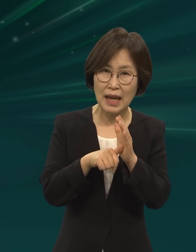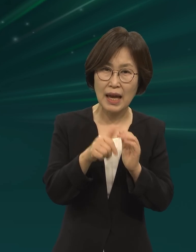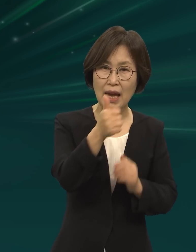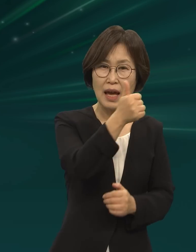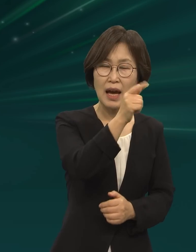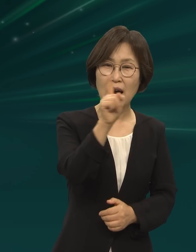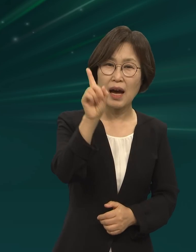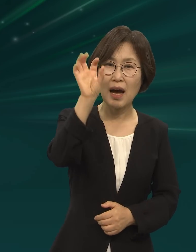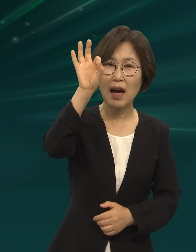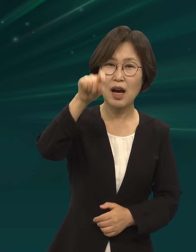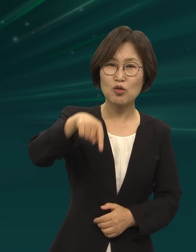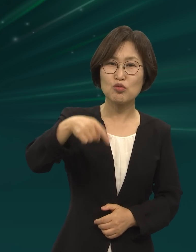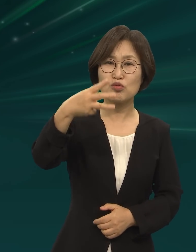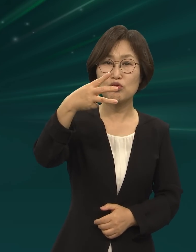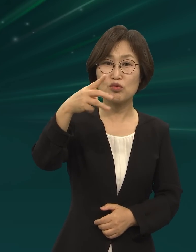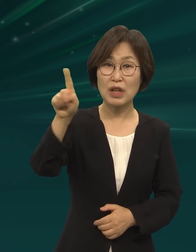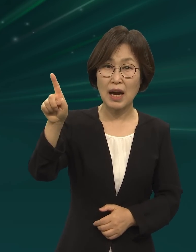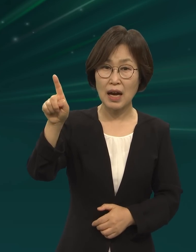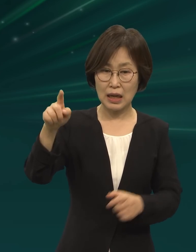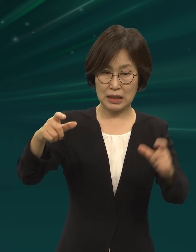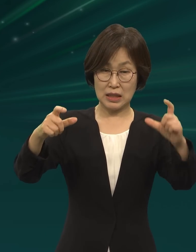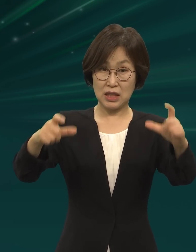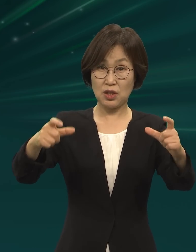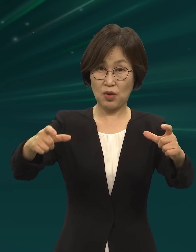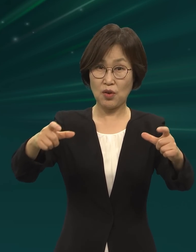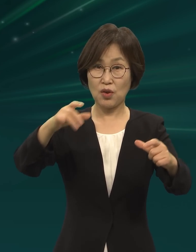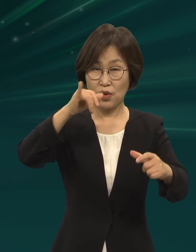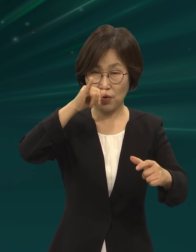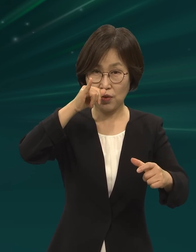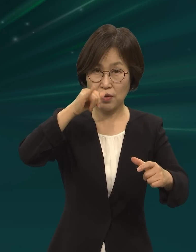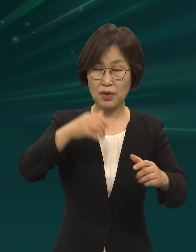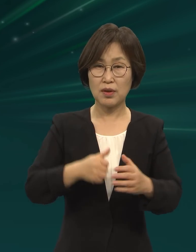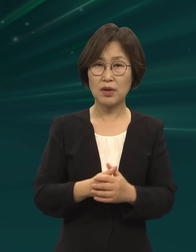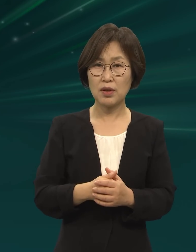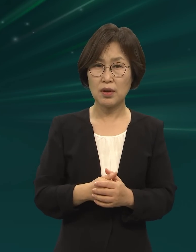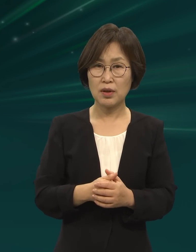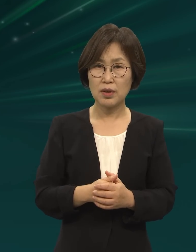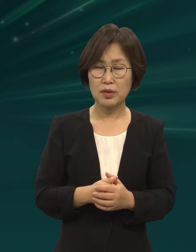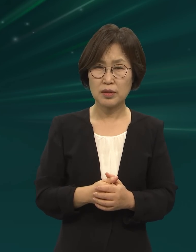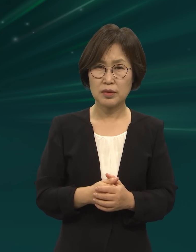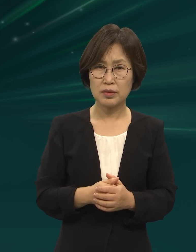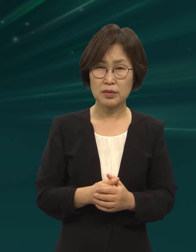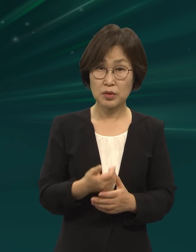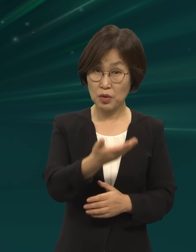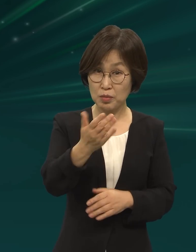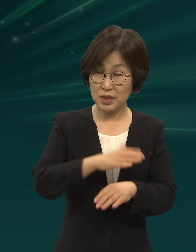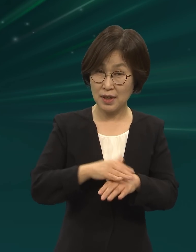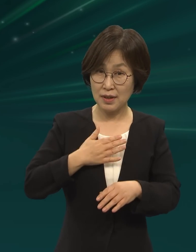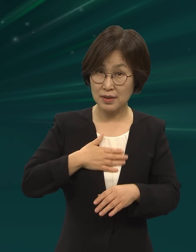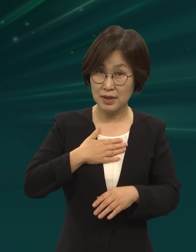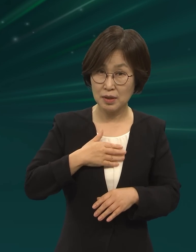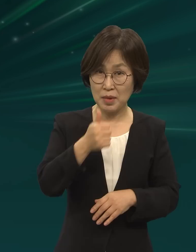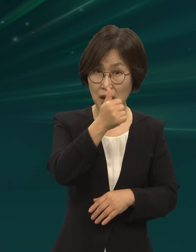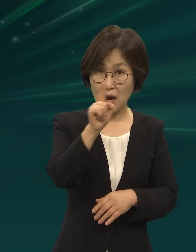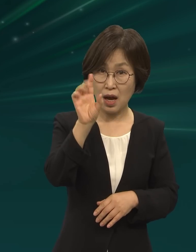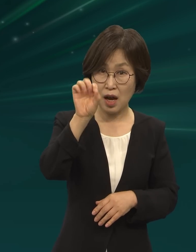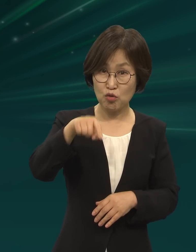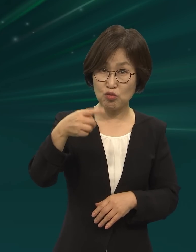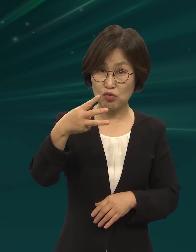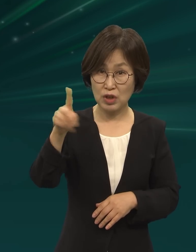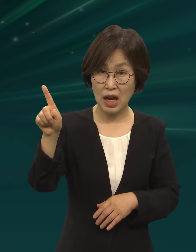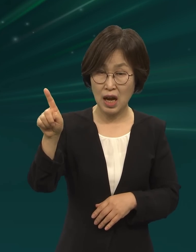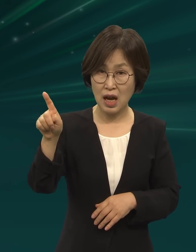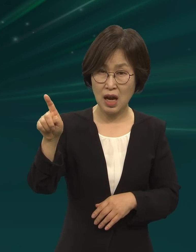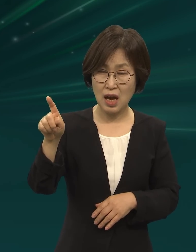있었습니다. 이 하우라라는 지역이 혹시 잘 모르는데 하우라 역이 전 세계에서